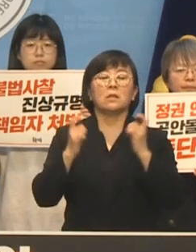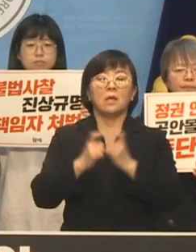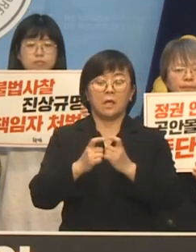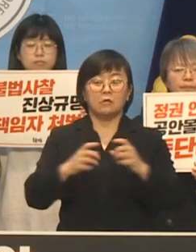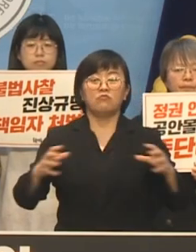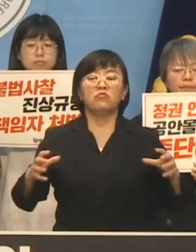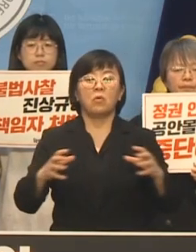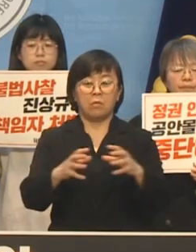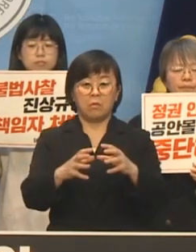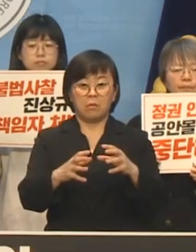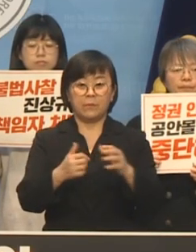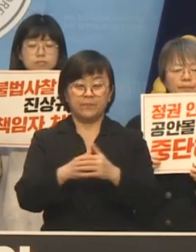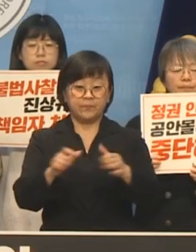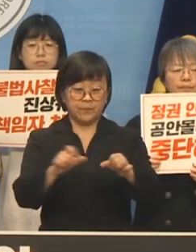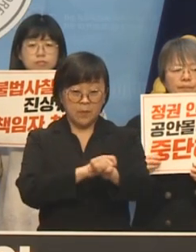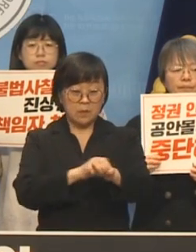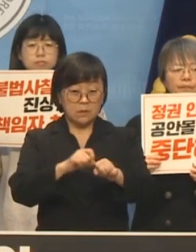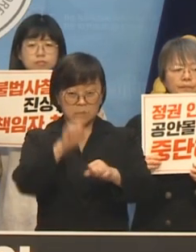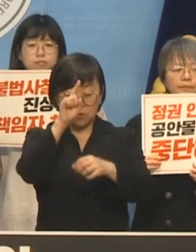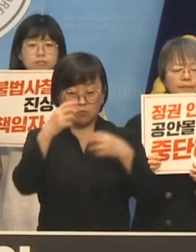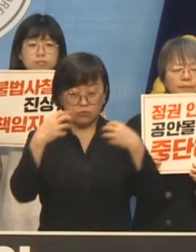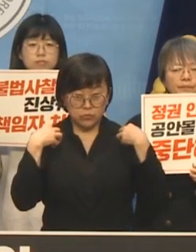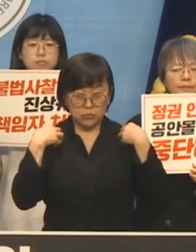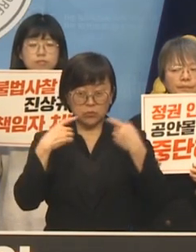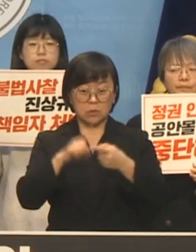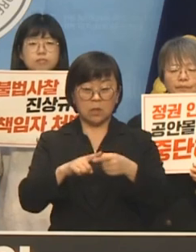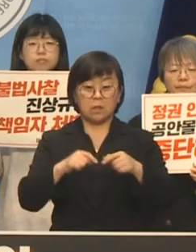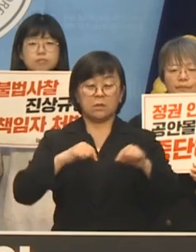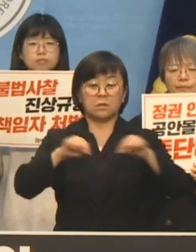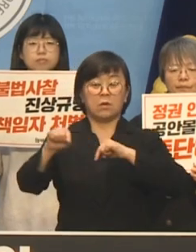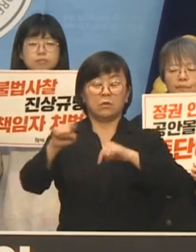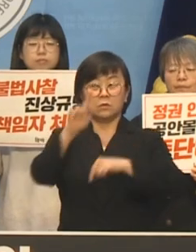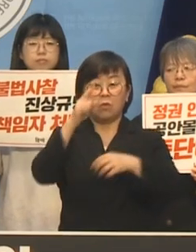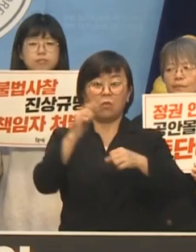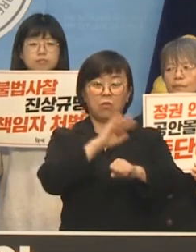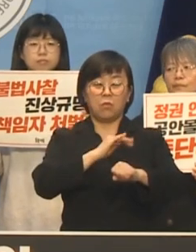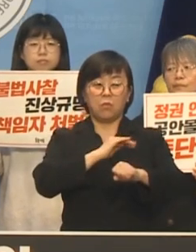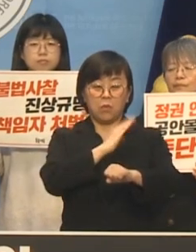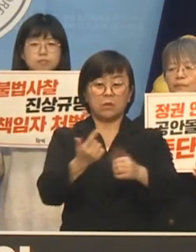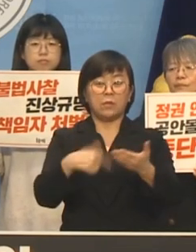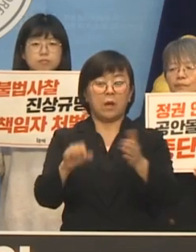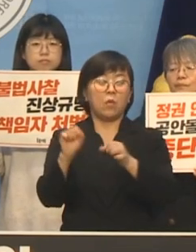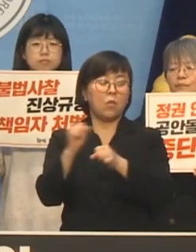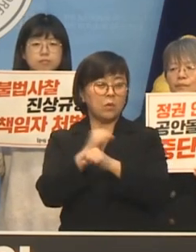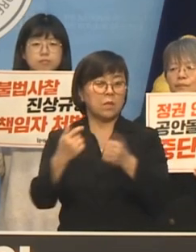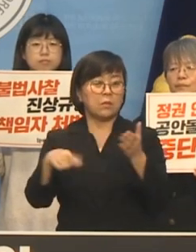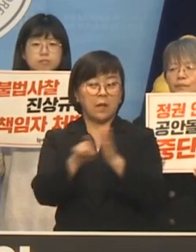엮어서 특정 정권을 위한 공작을 위한